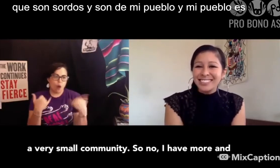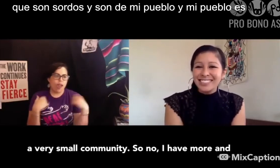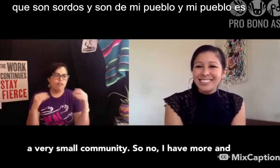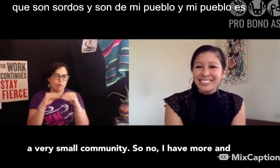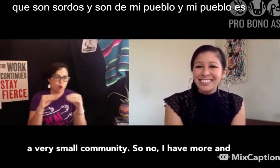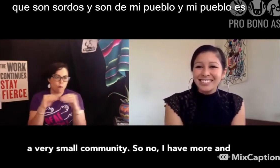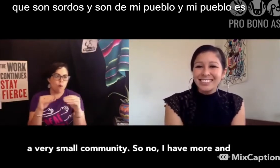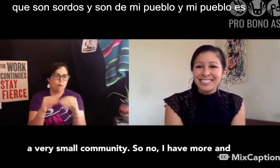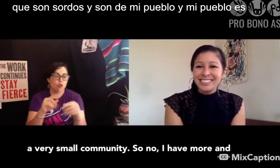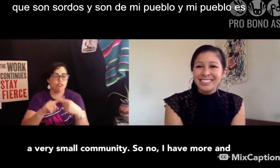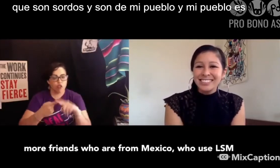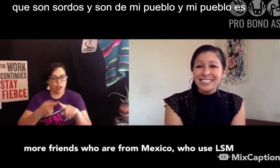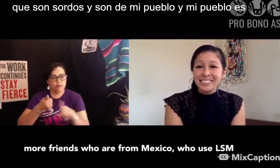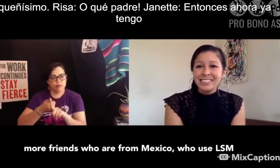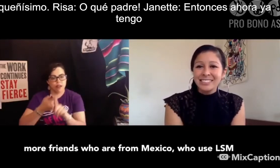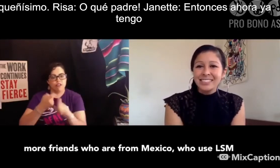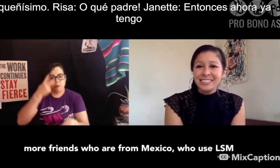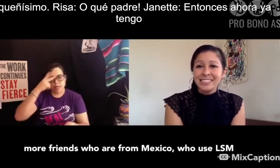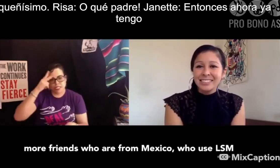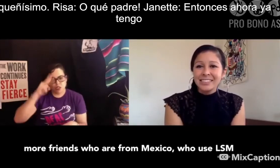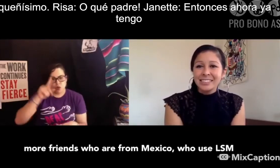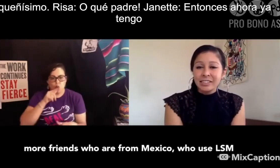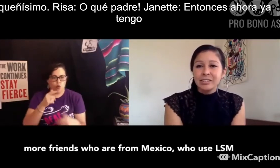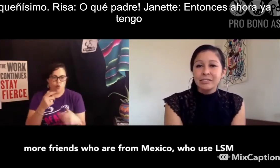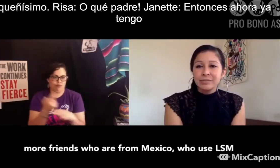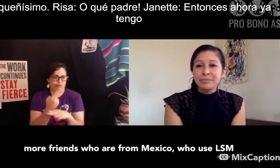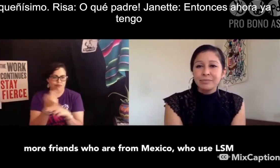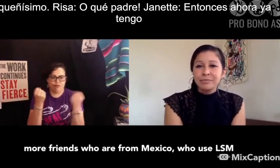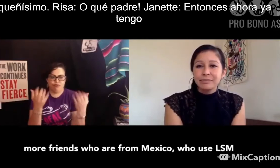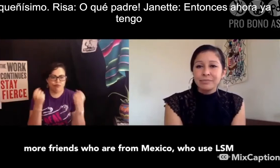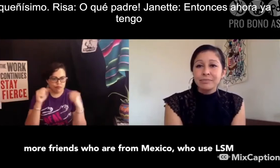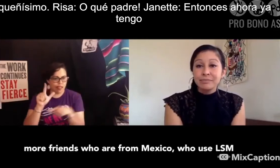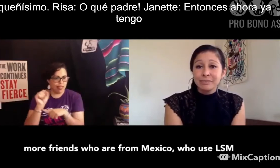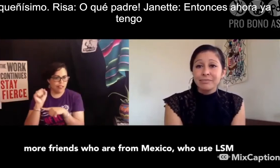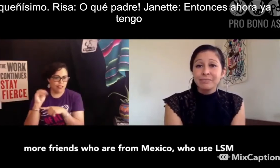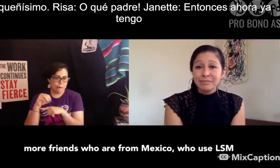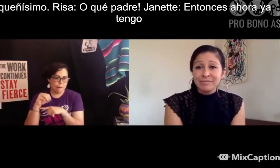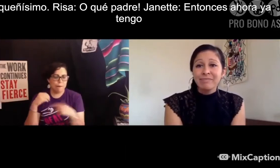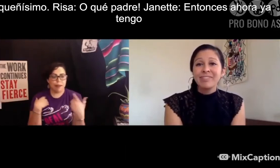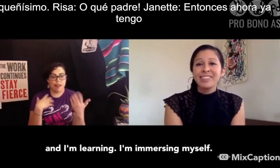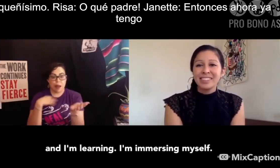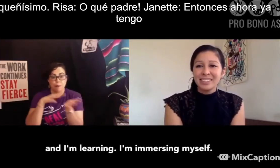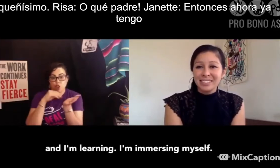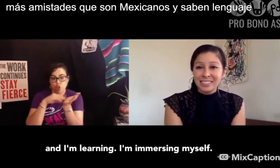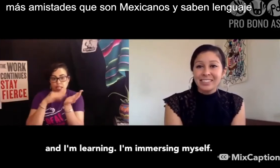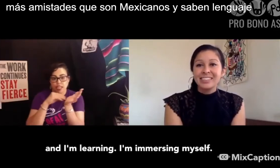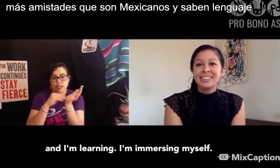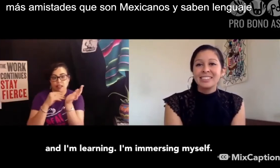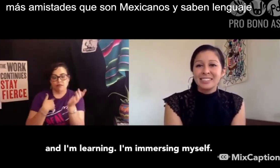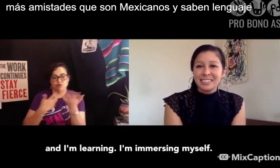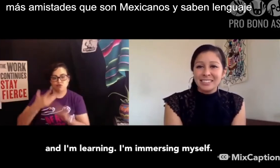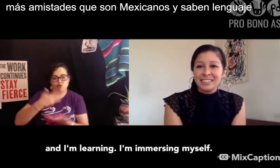y son de mi pueblo. Y mi pueblo es pequeñísimo. ¡Oh, qué padre! Entonces ahora ya tengo